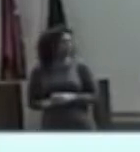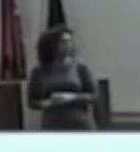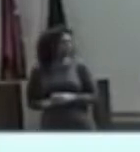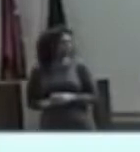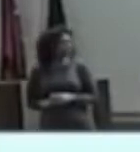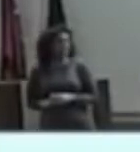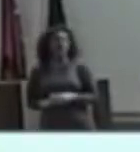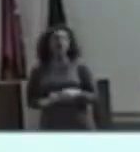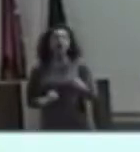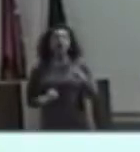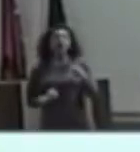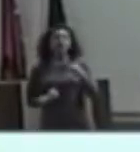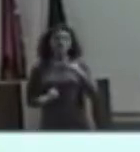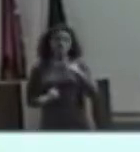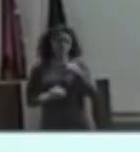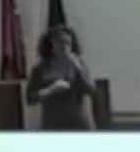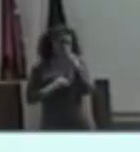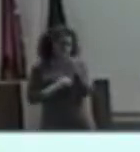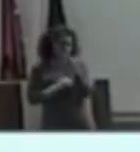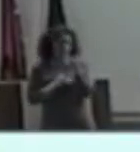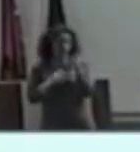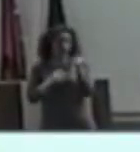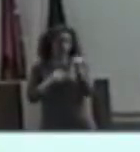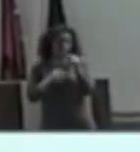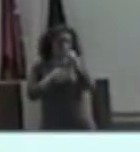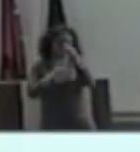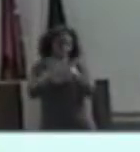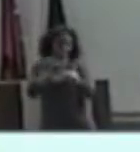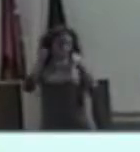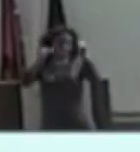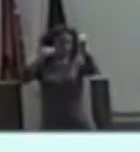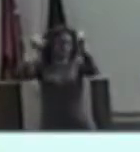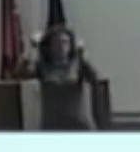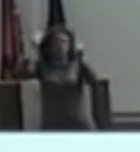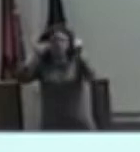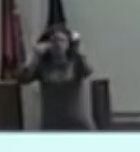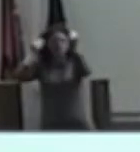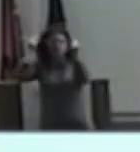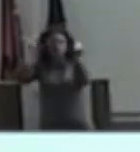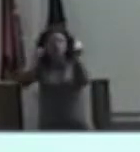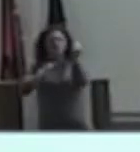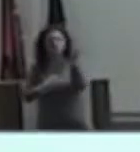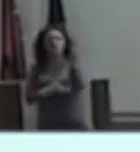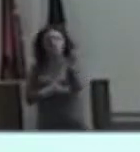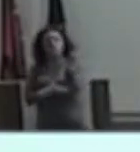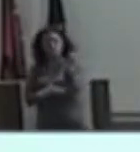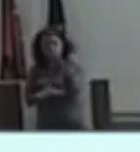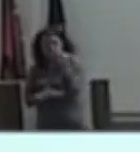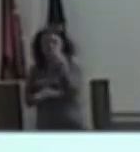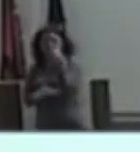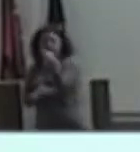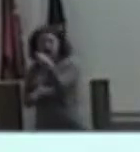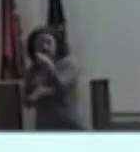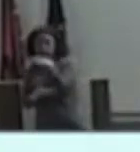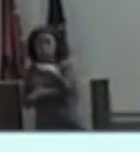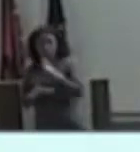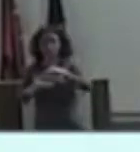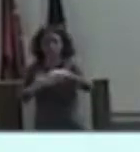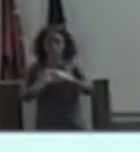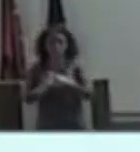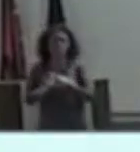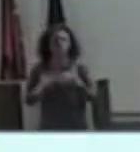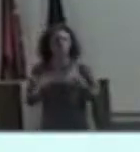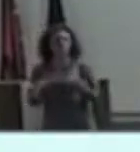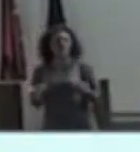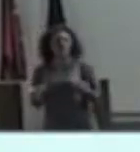os traía una serie de reflexiones sobre qué beneficios y desventajas puede tener la tecnología. Y